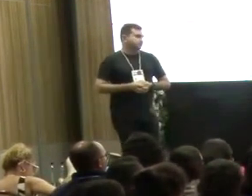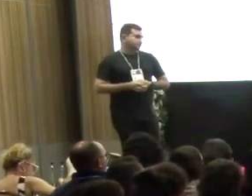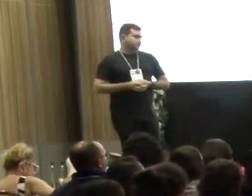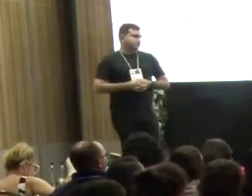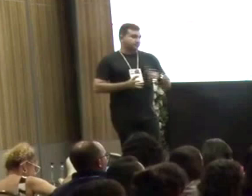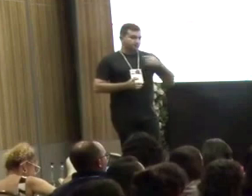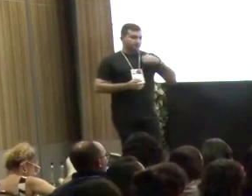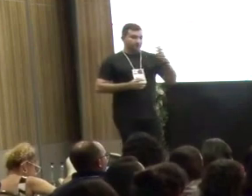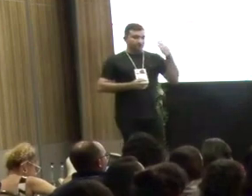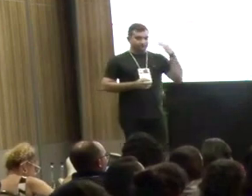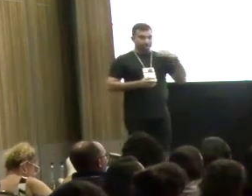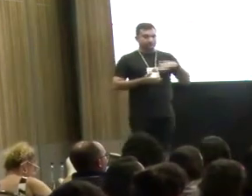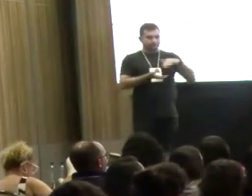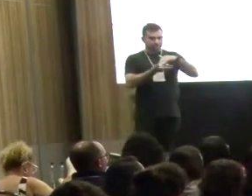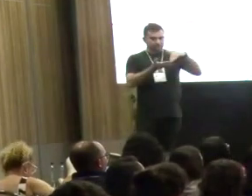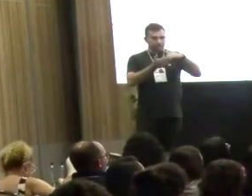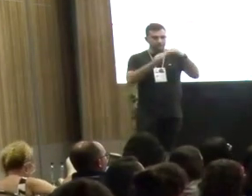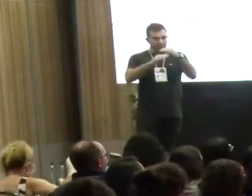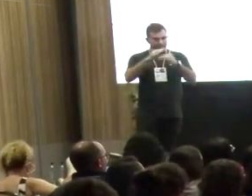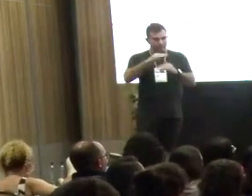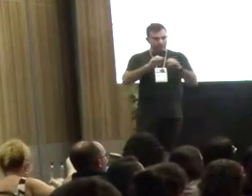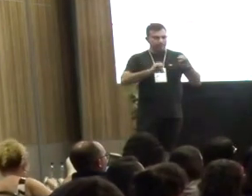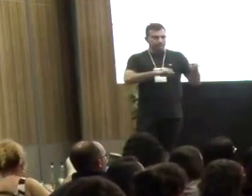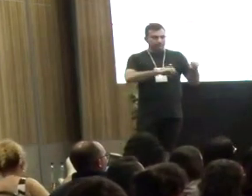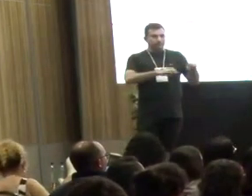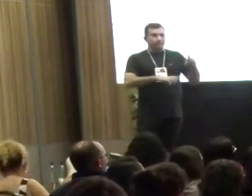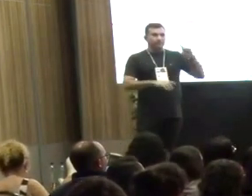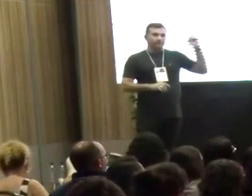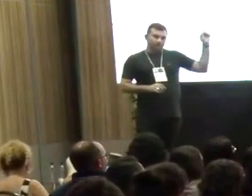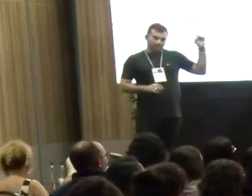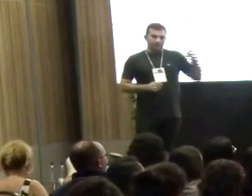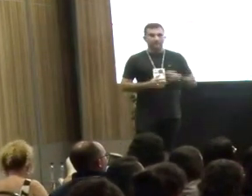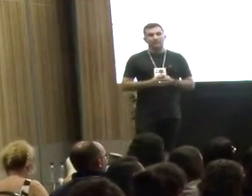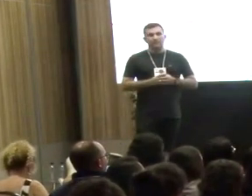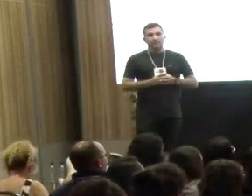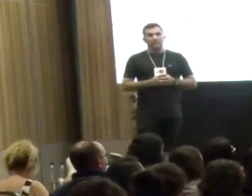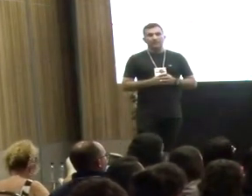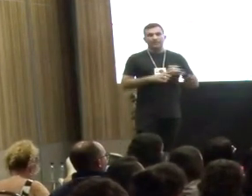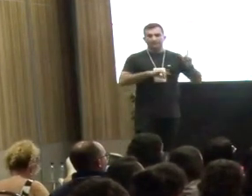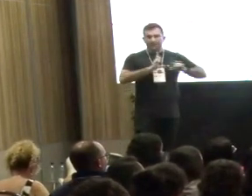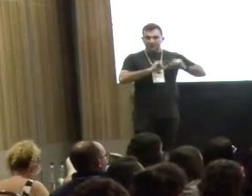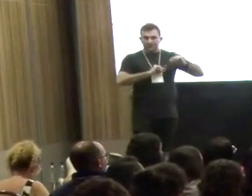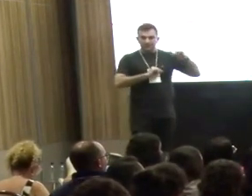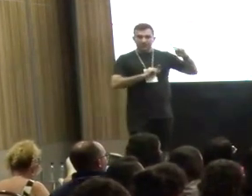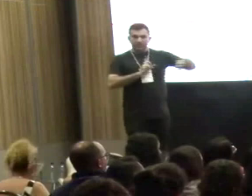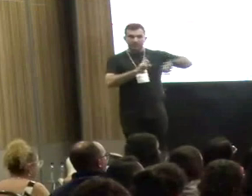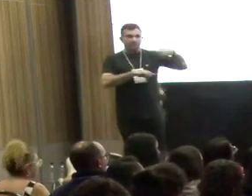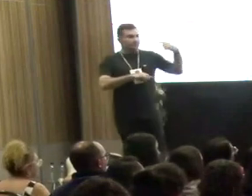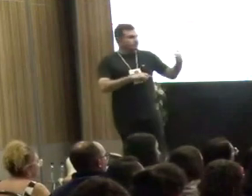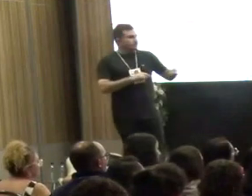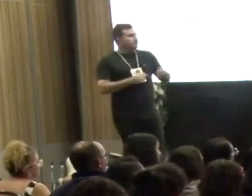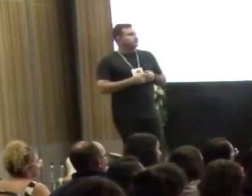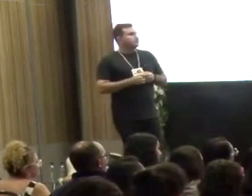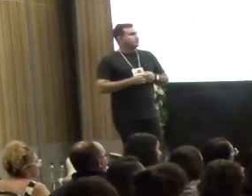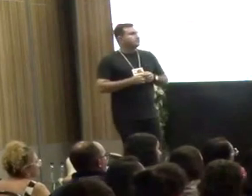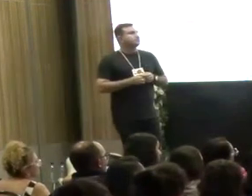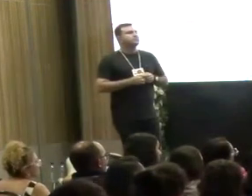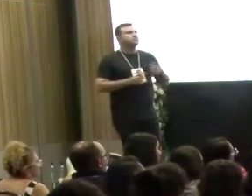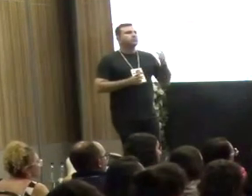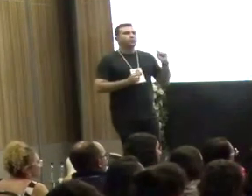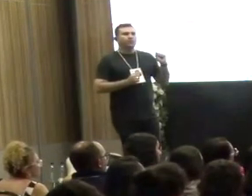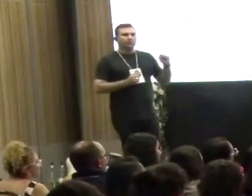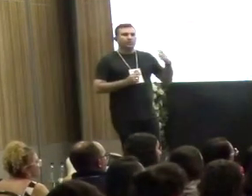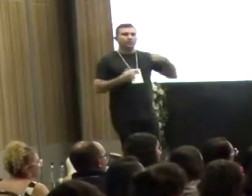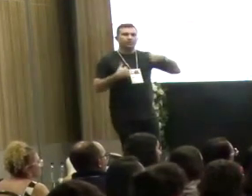subsecretária do Orçamento da Educação no Distrito Federal, depois da Caixa de Pandora. Eu tinha que